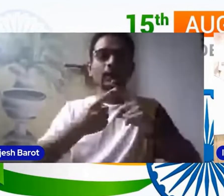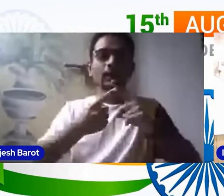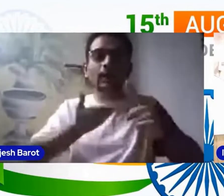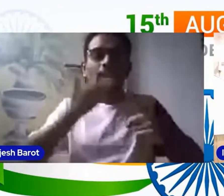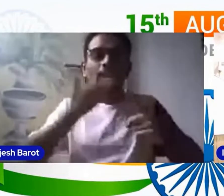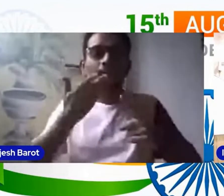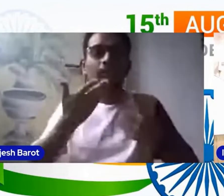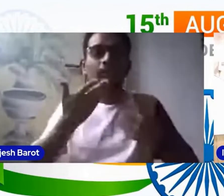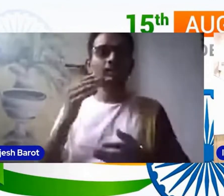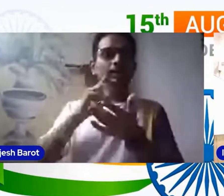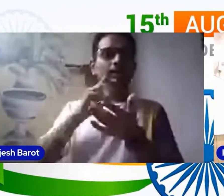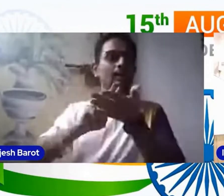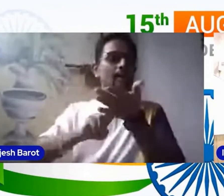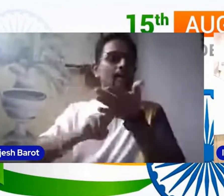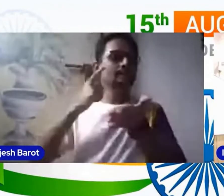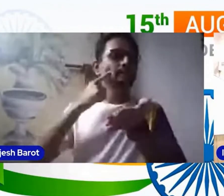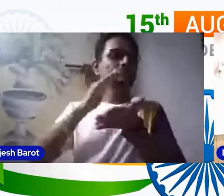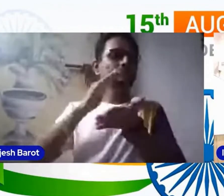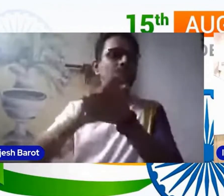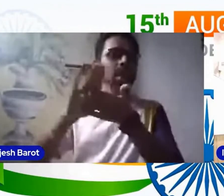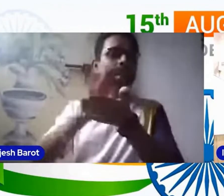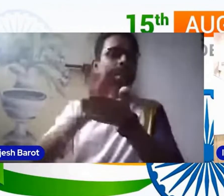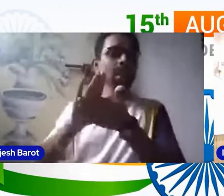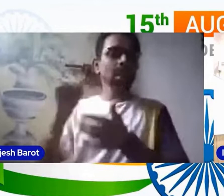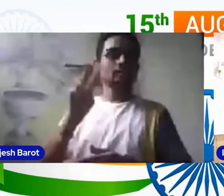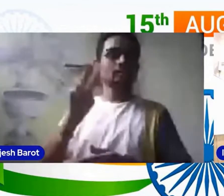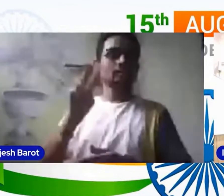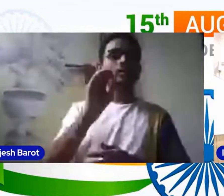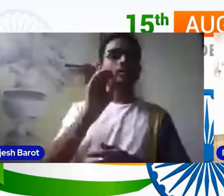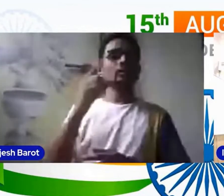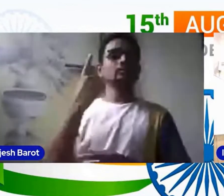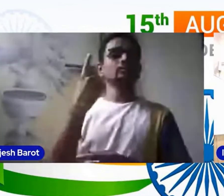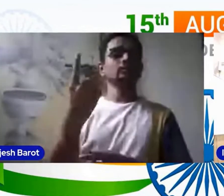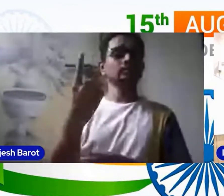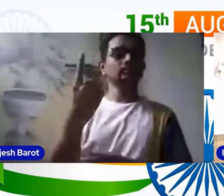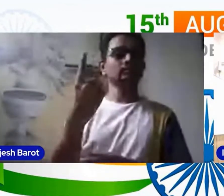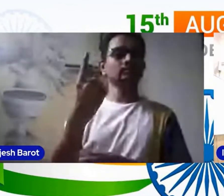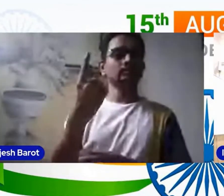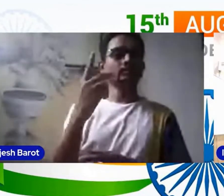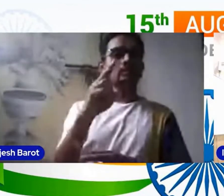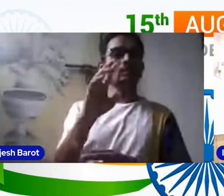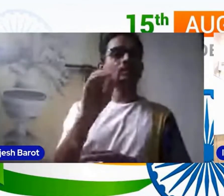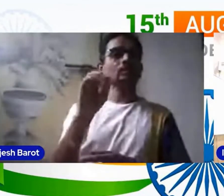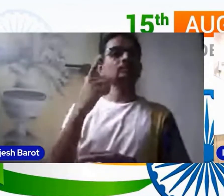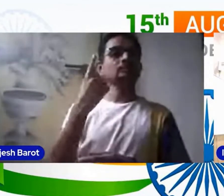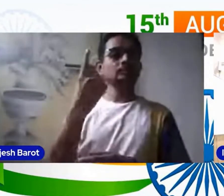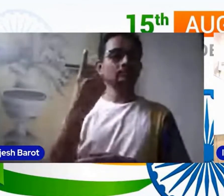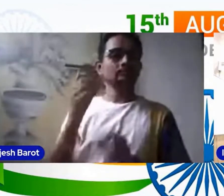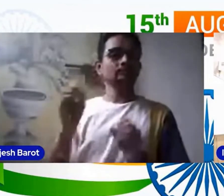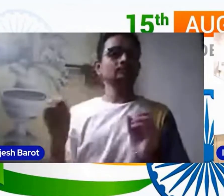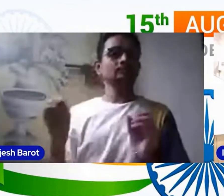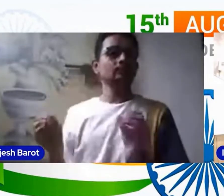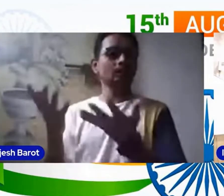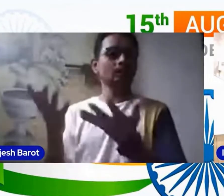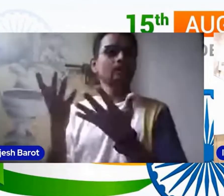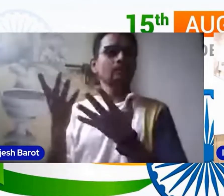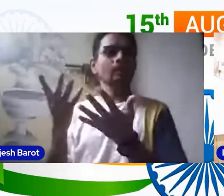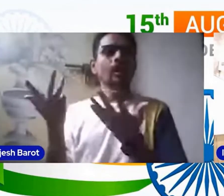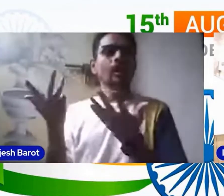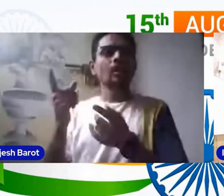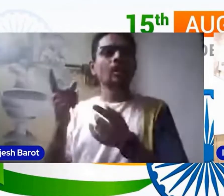धीरे, जैसे स्टार्टिंग हो रही है। NHH में जब हमारा 2001 में ISL स्टार्ट हुआ